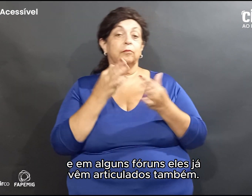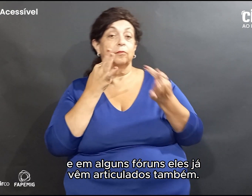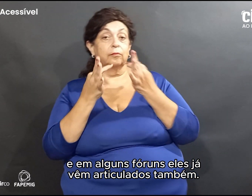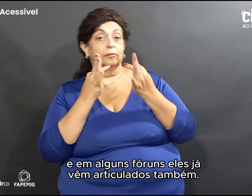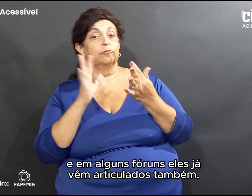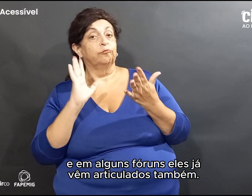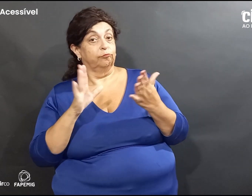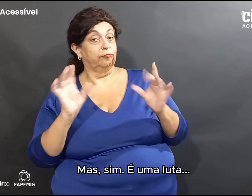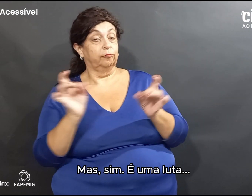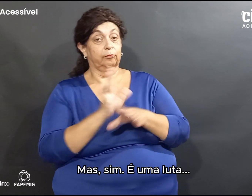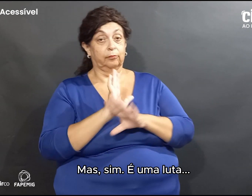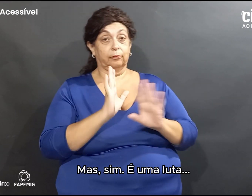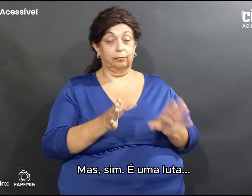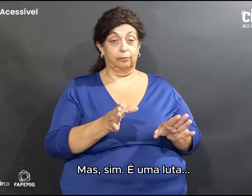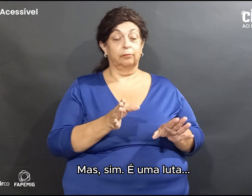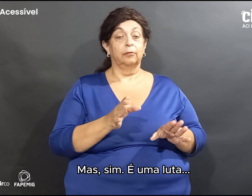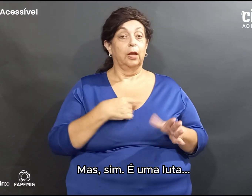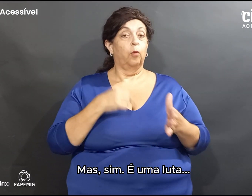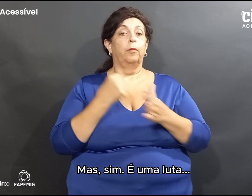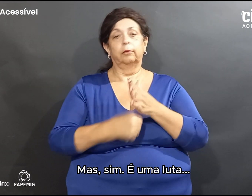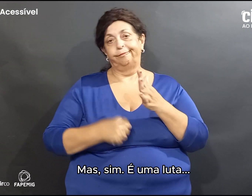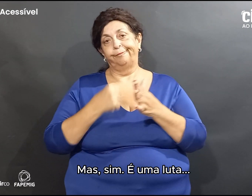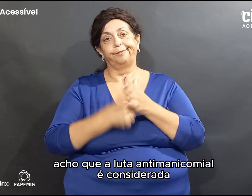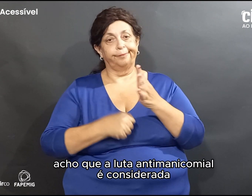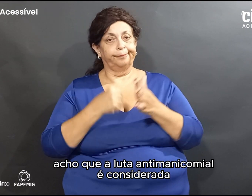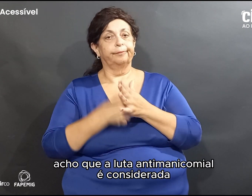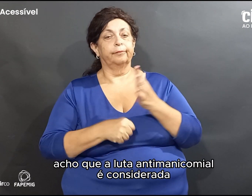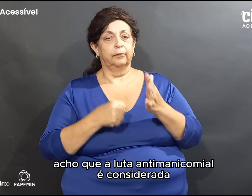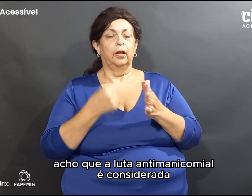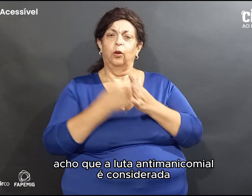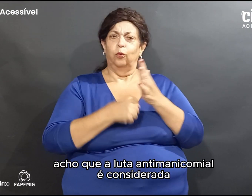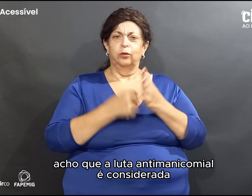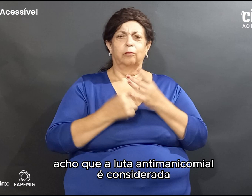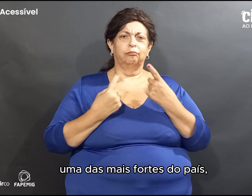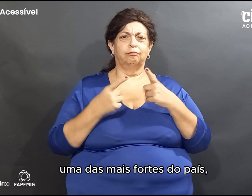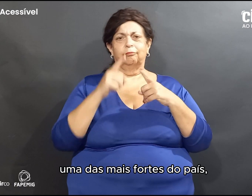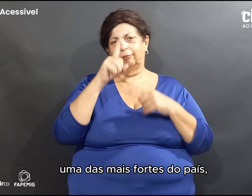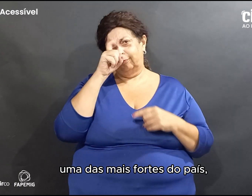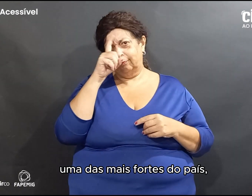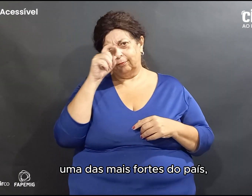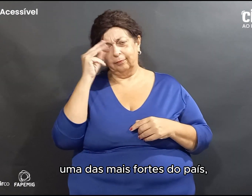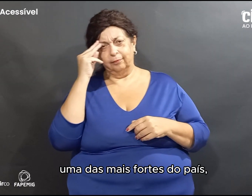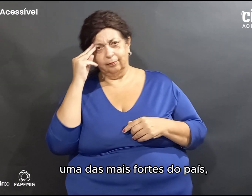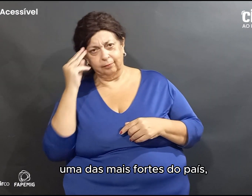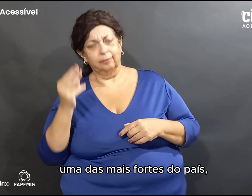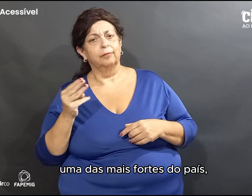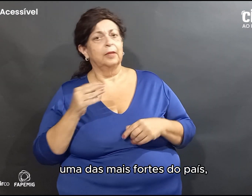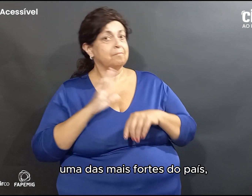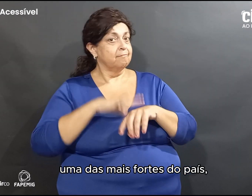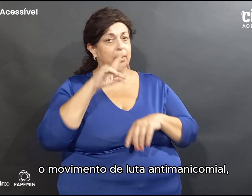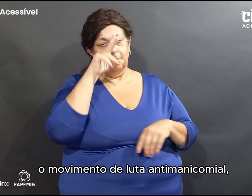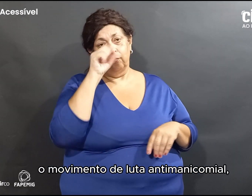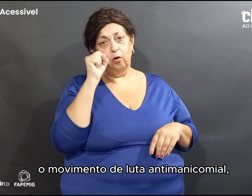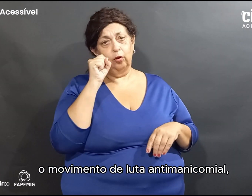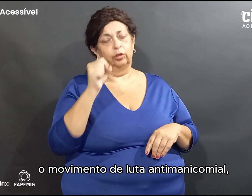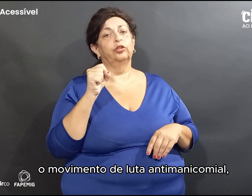articulados também. Mas sim, é uma luta, acho que a luta antimanicomial é considerada uma das mais fortes do país, o movimento de